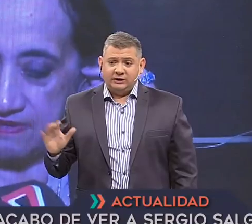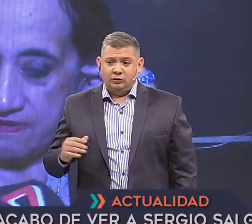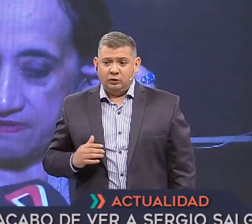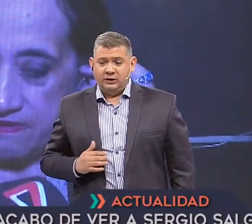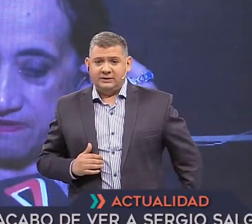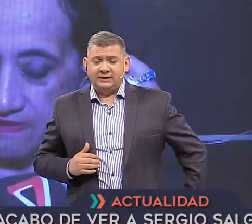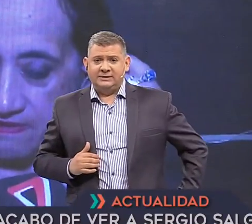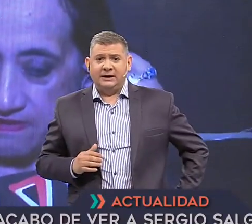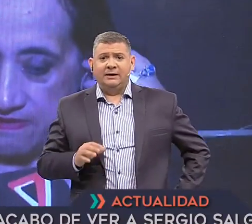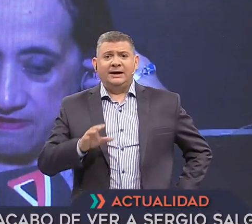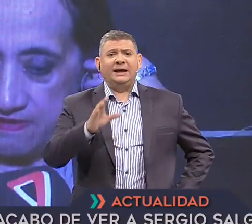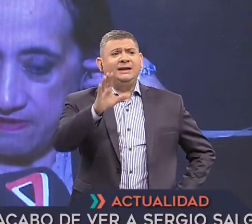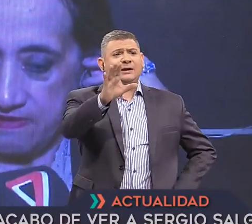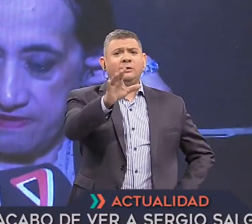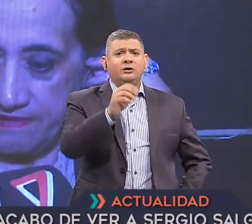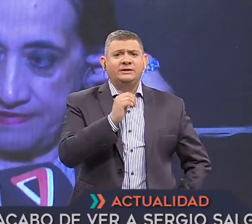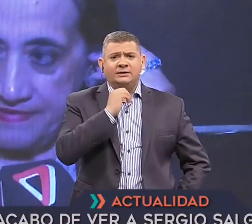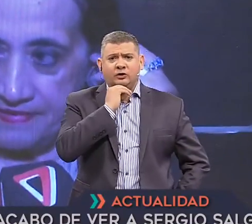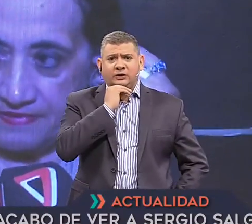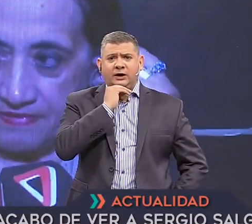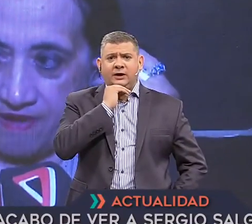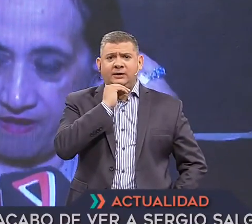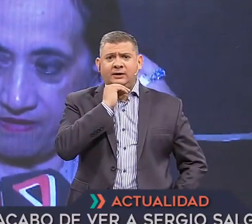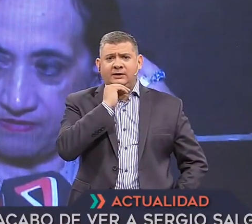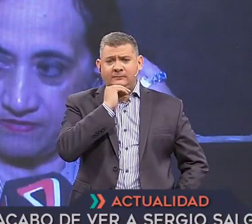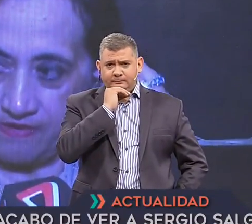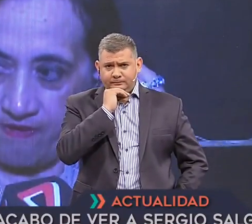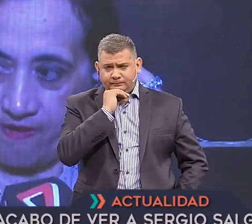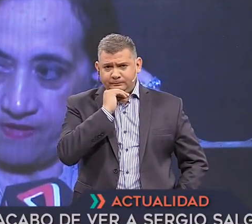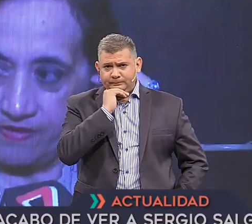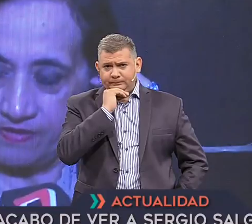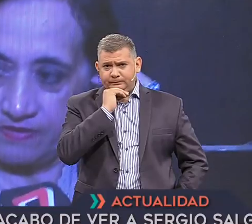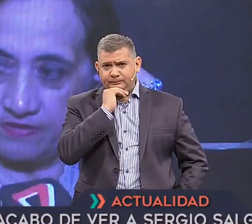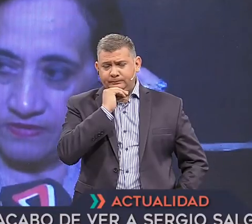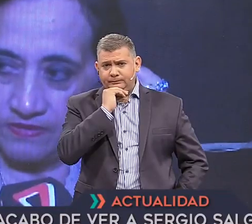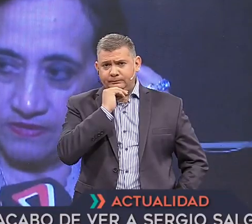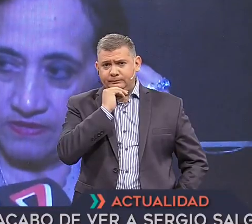estaremos atentos a lo que se decida. ¿Qué le dice a los vecinos de Santa Rosa, intendente?